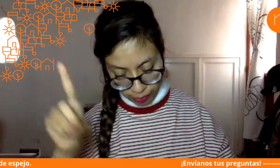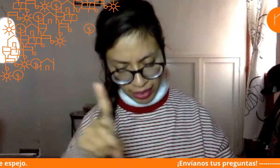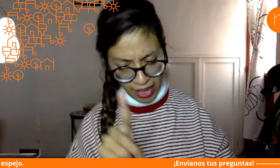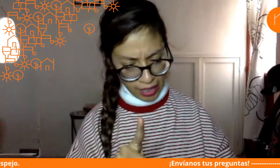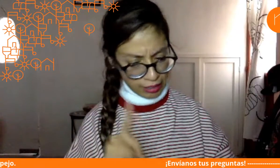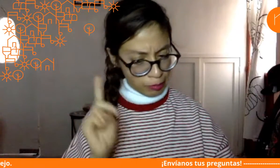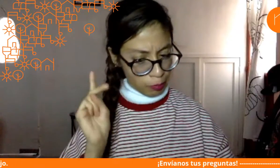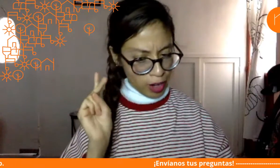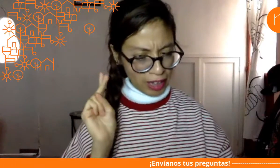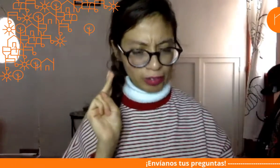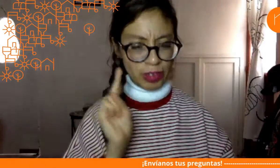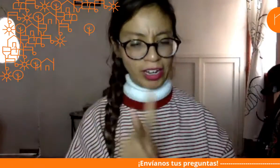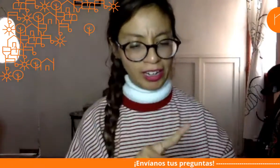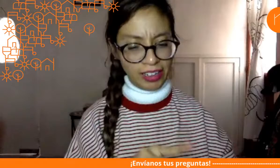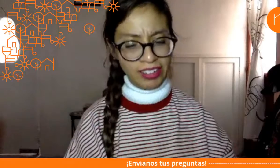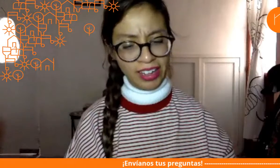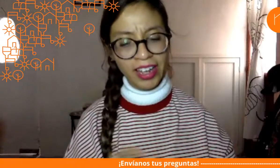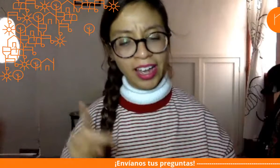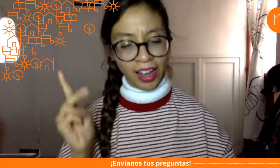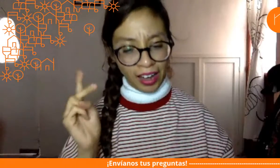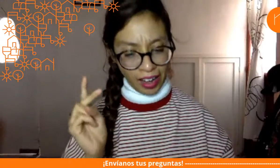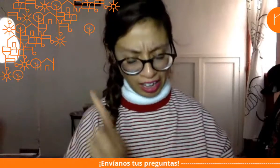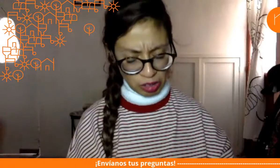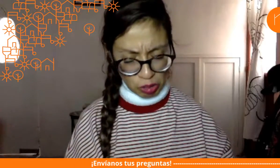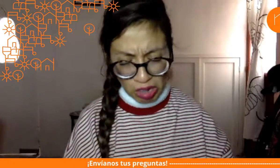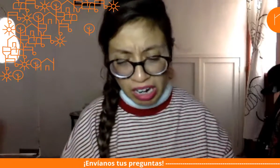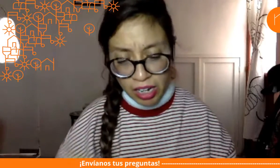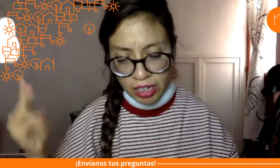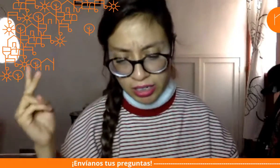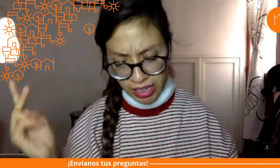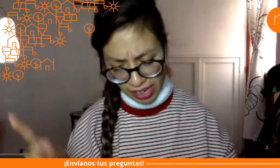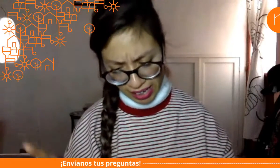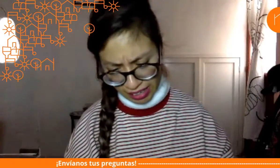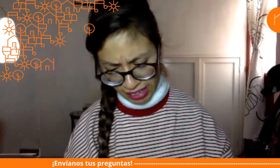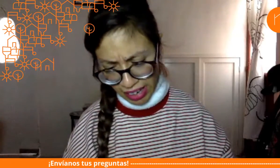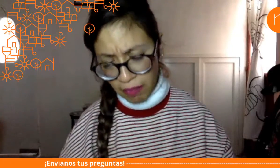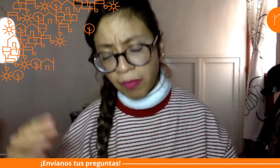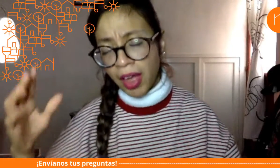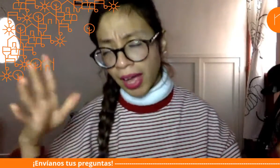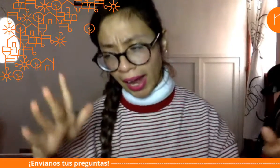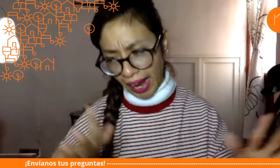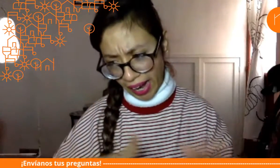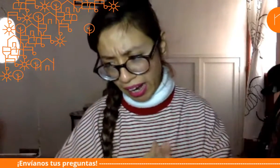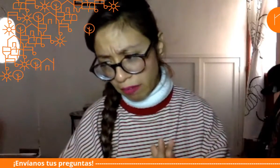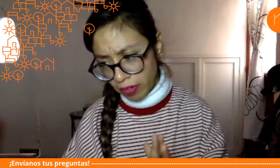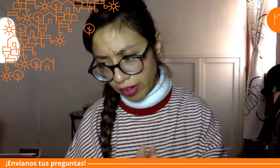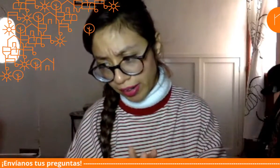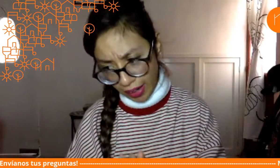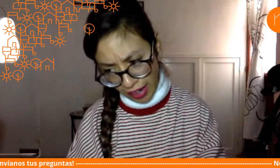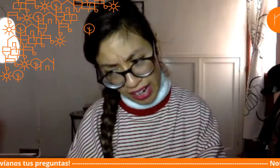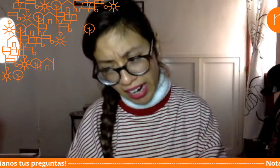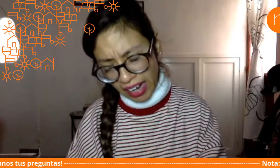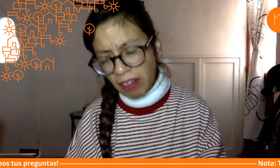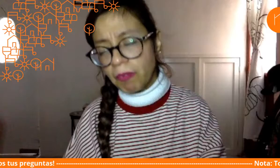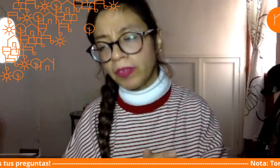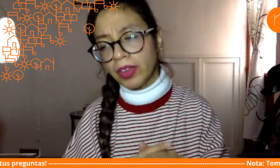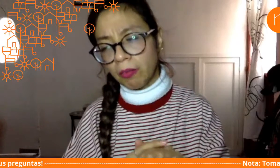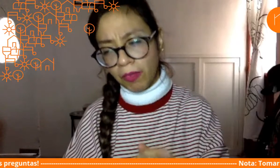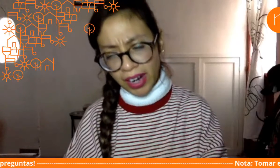ya les di morado, ya les di azul, ya les di naranja,